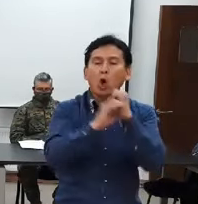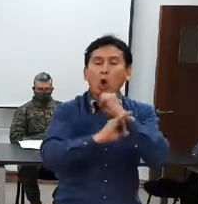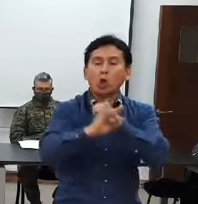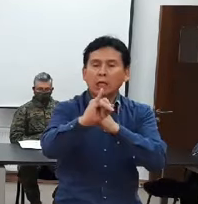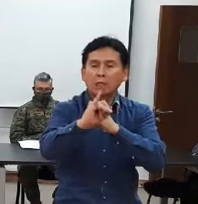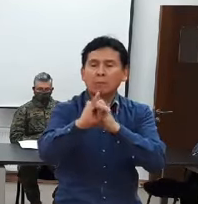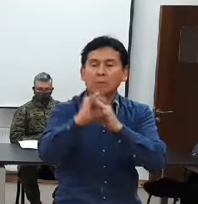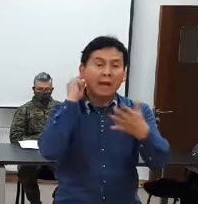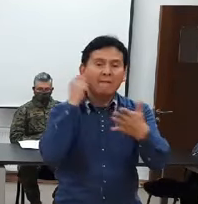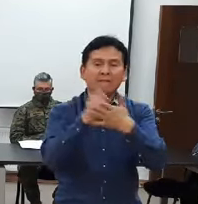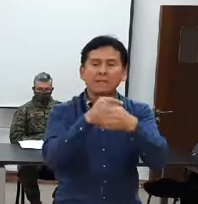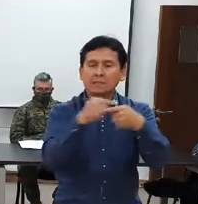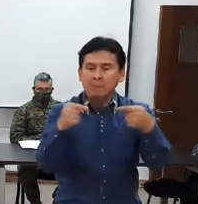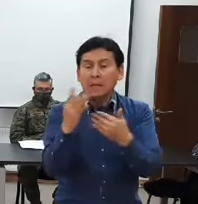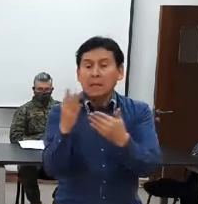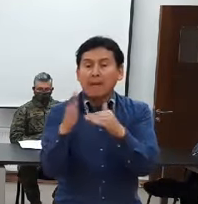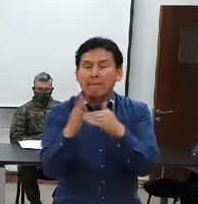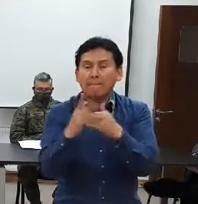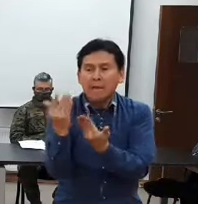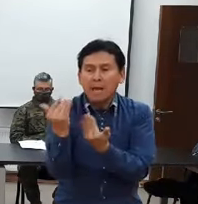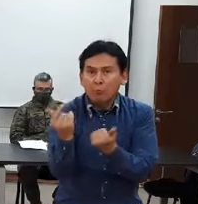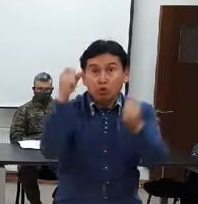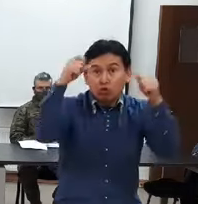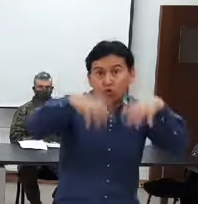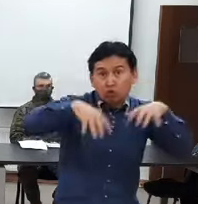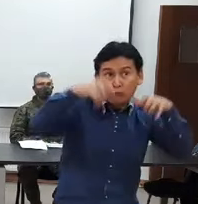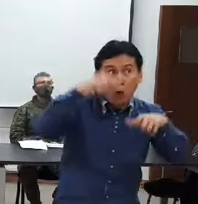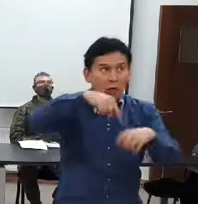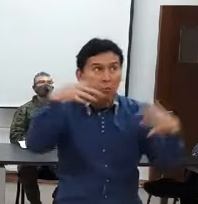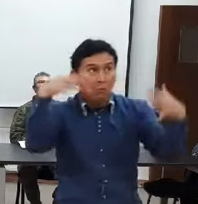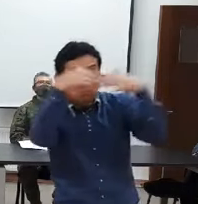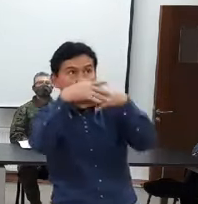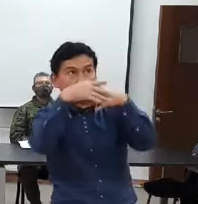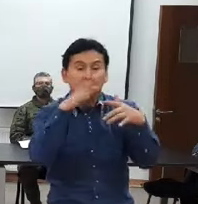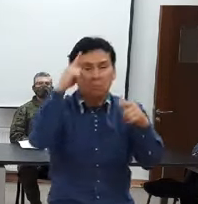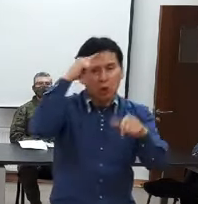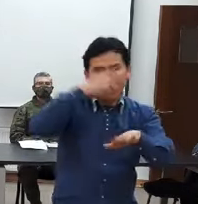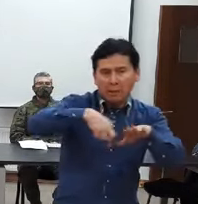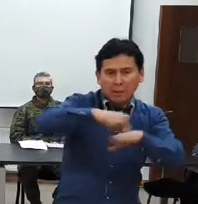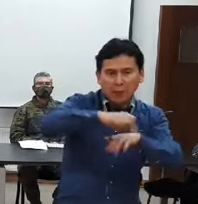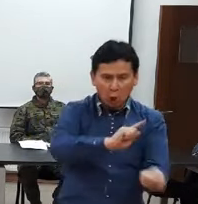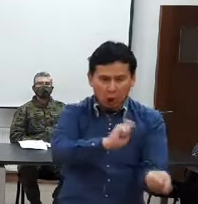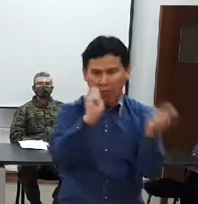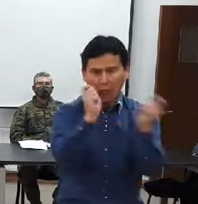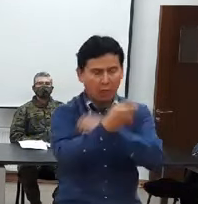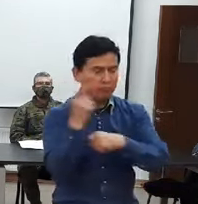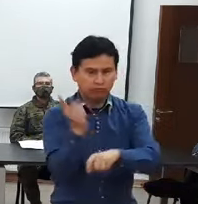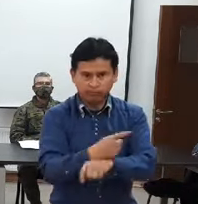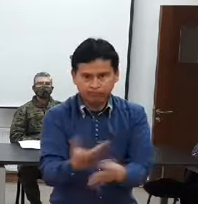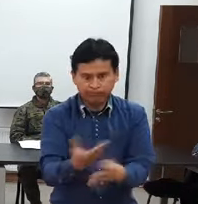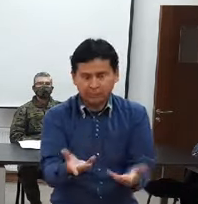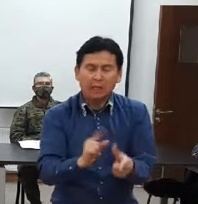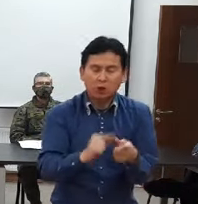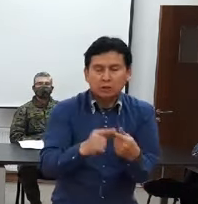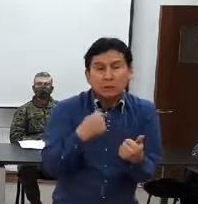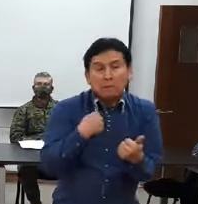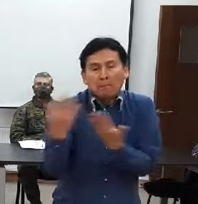para el fin de semana, esperando lluvias. Hoy día quizás no se nota, pero sabemos que en la Patagonia el tiempo es cambiante. Por lo tanto,